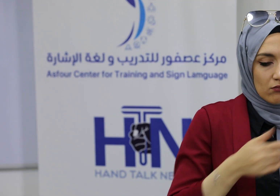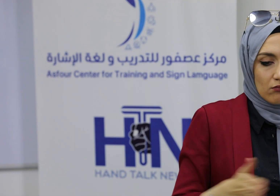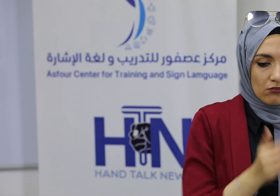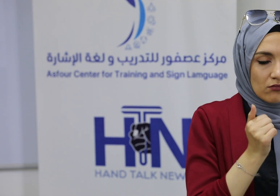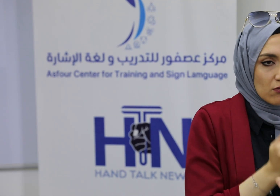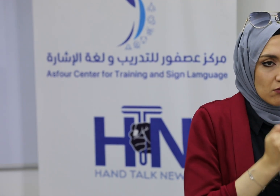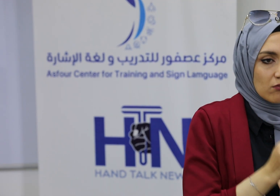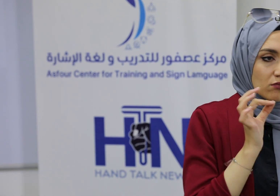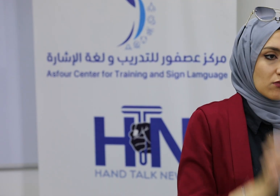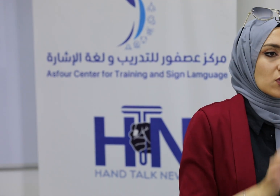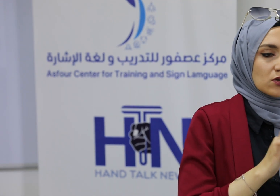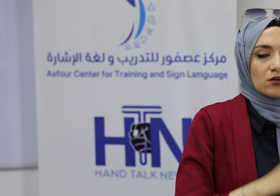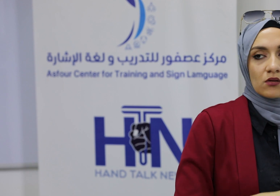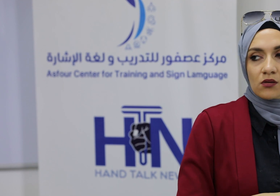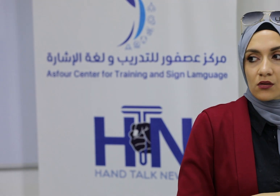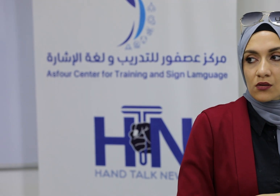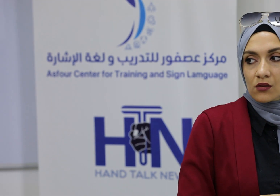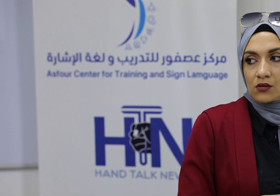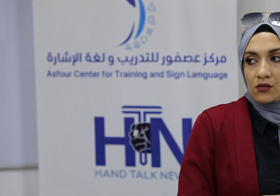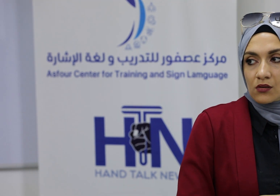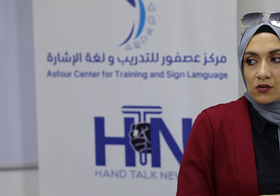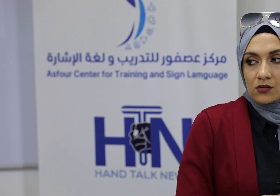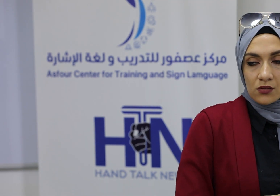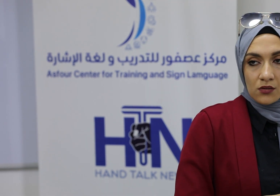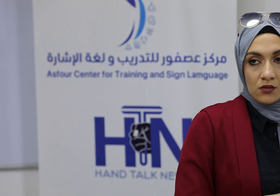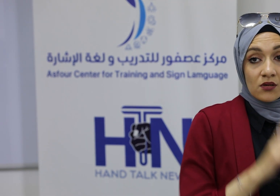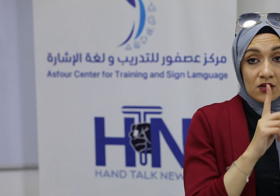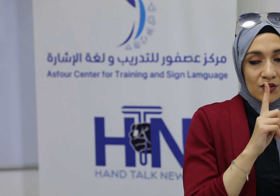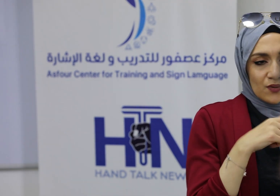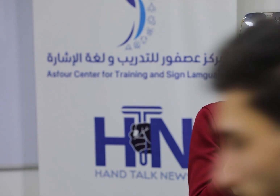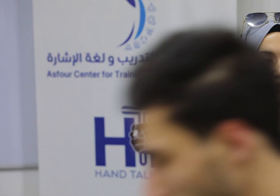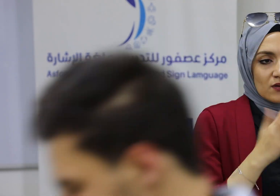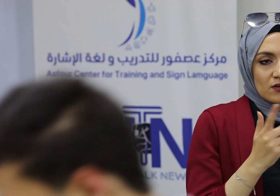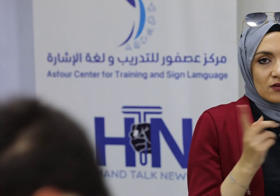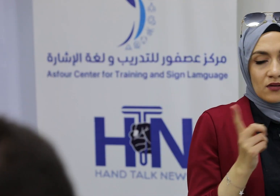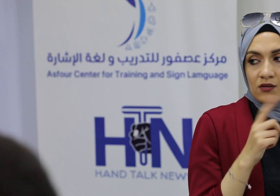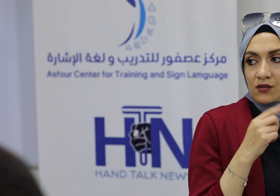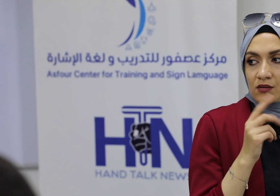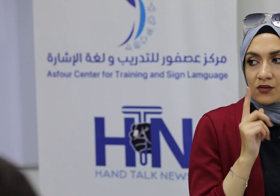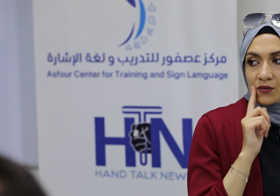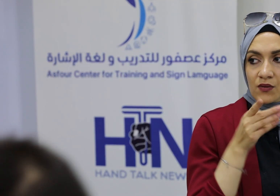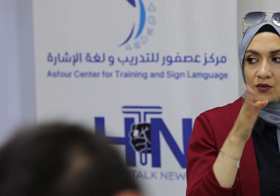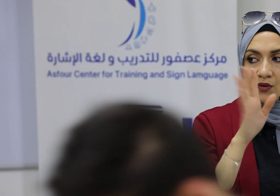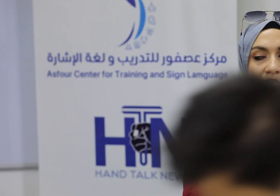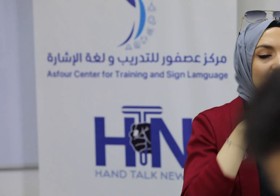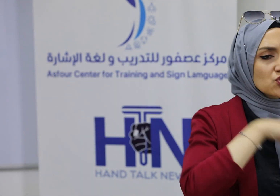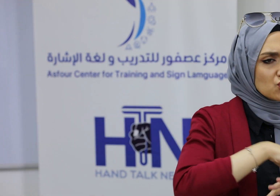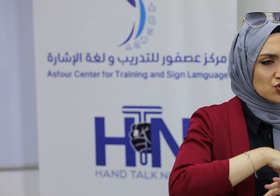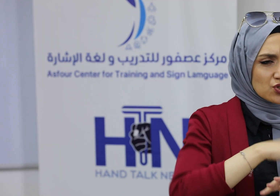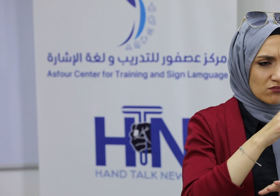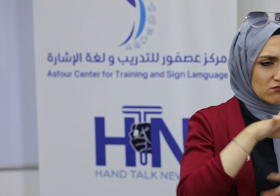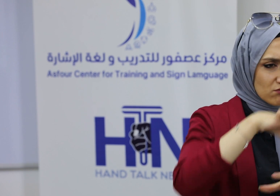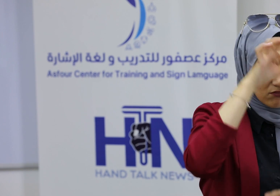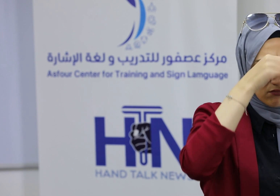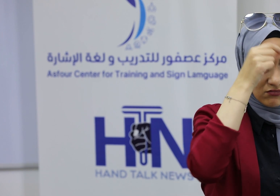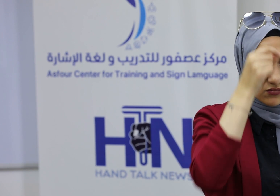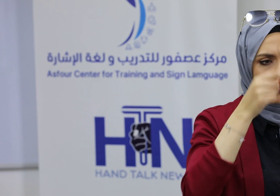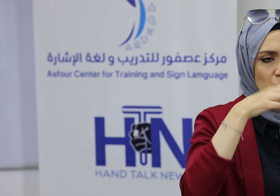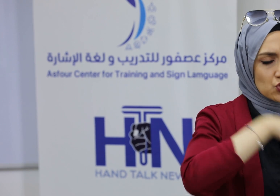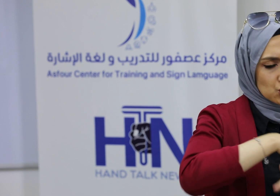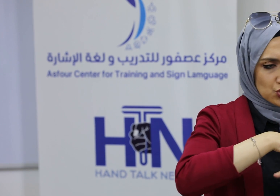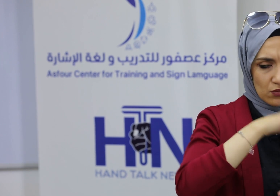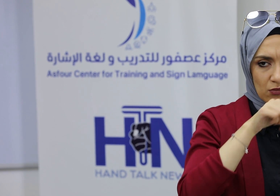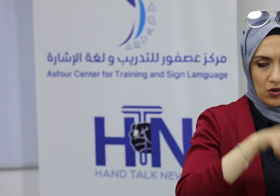بالشكل الصحيح. فللأسف الشديد يعني للأسف الشديد فعلا دخلت على إحدى الجامعات الحكومية هون الأردن، وفي طلاب